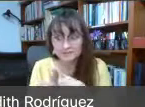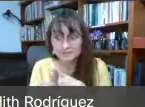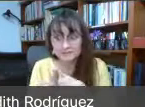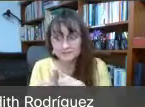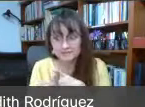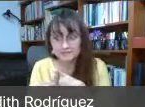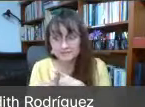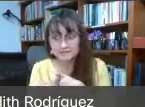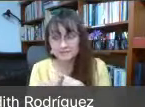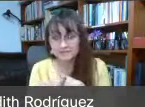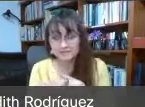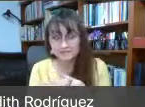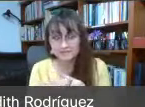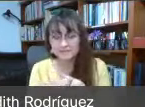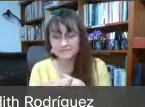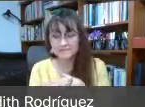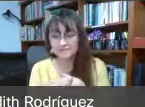¿Están escuchando bien?